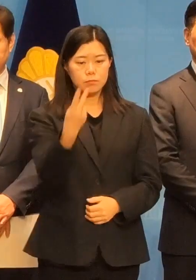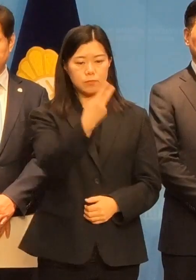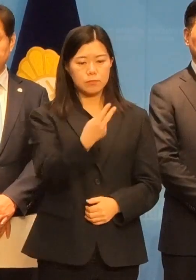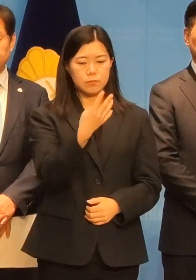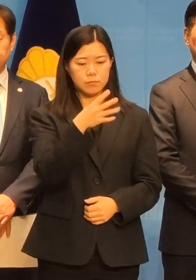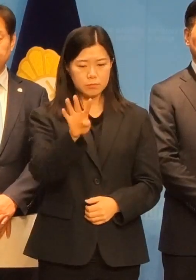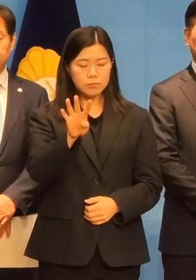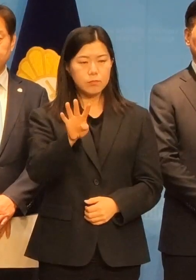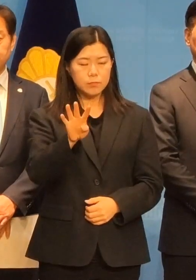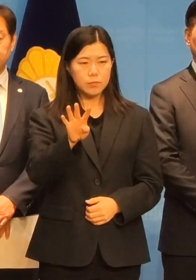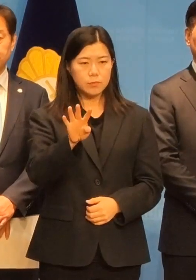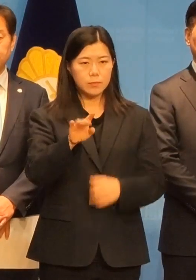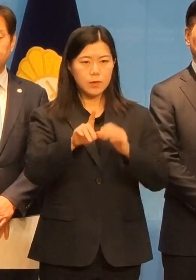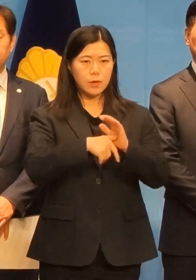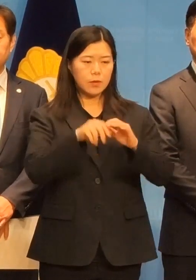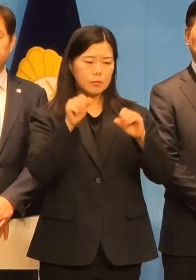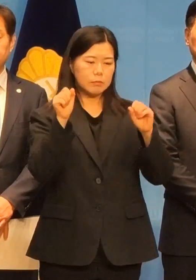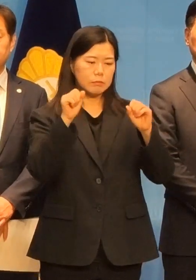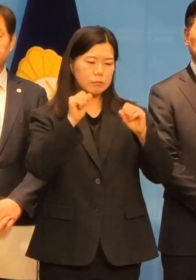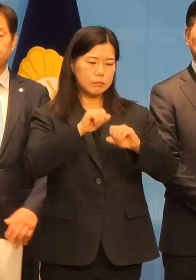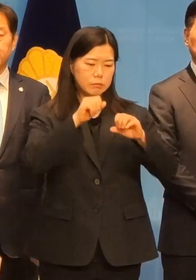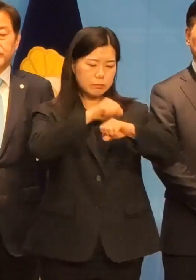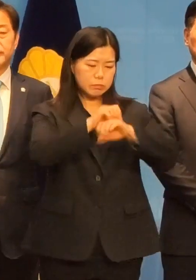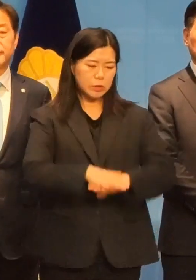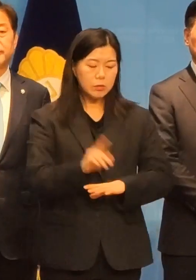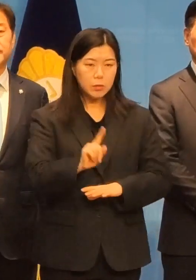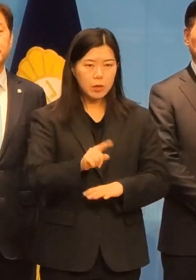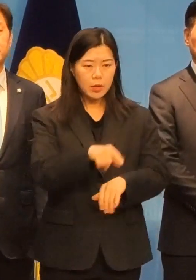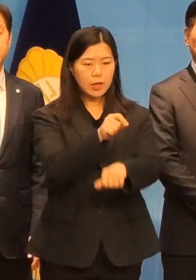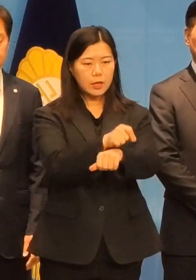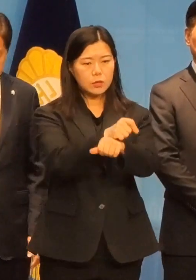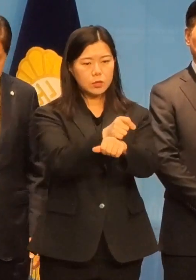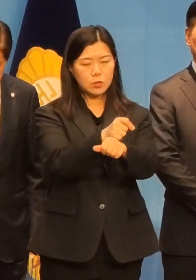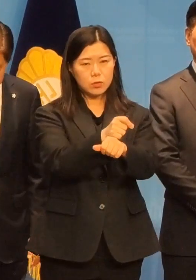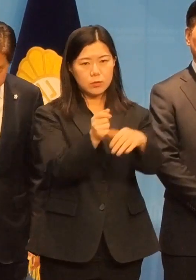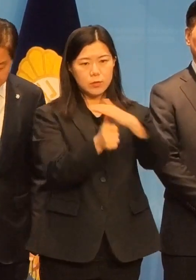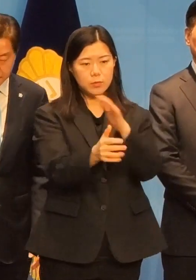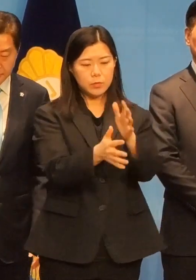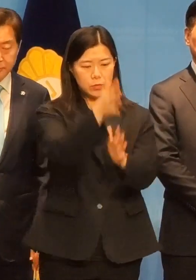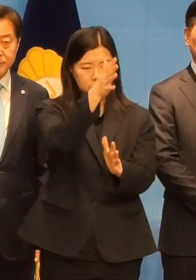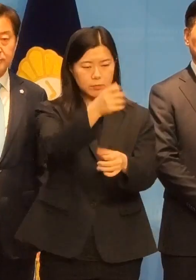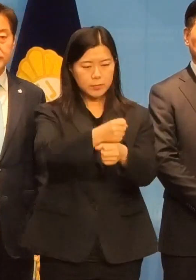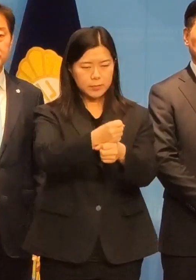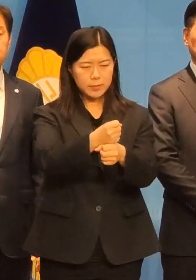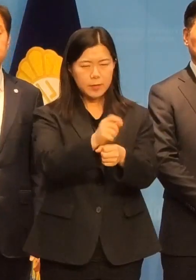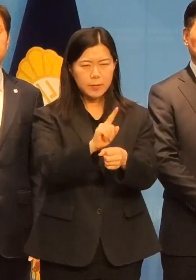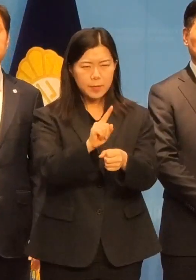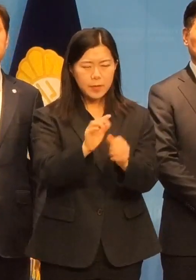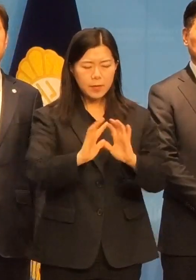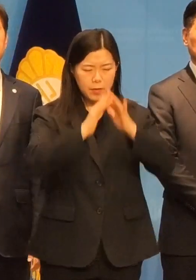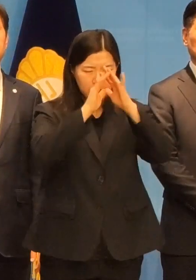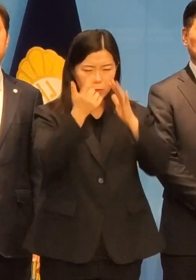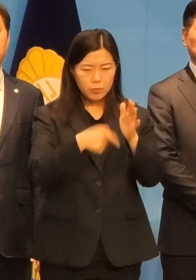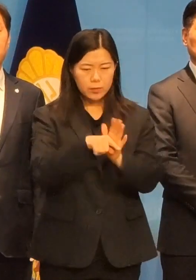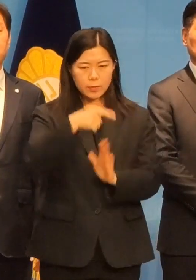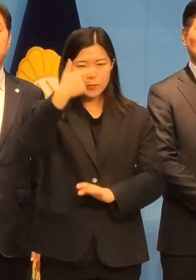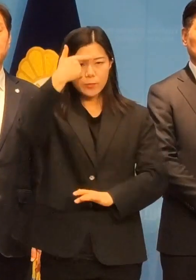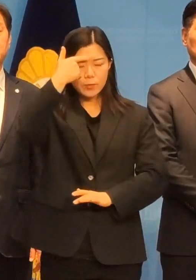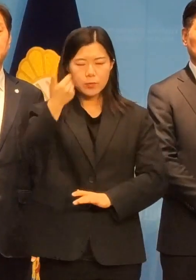2004년 수포로 돌아간 행정수도 건설의 노무현의 꿈을